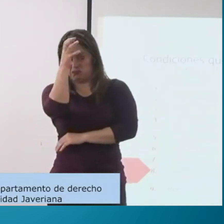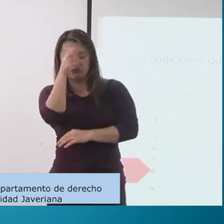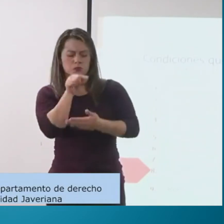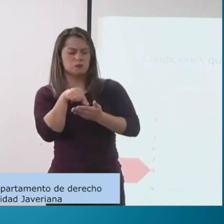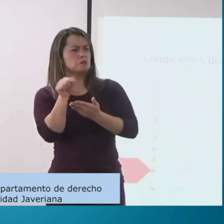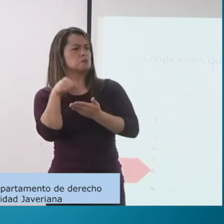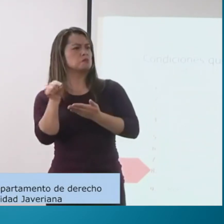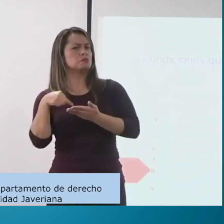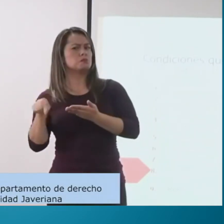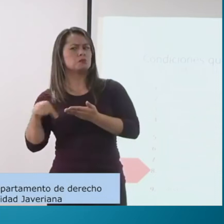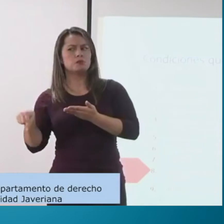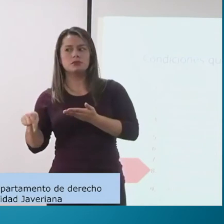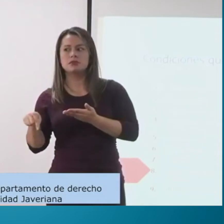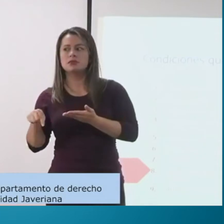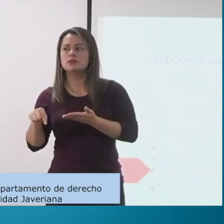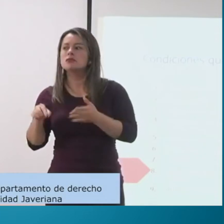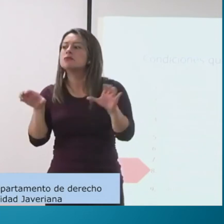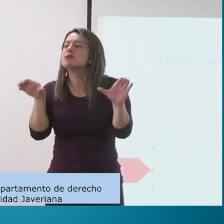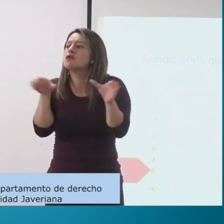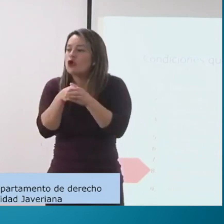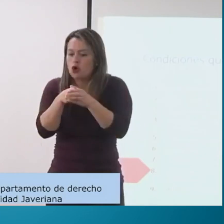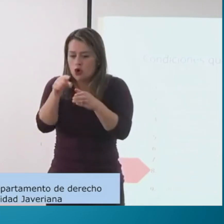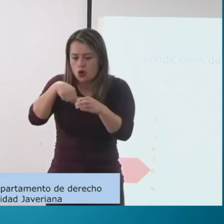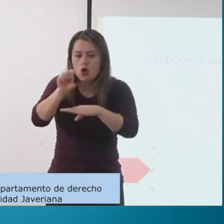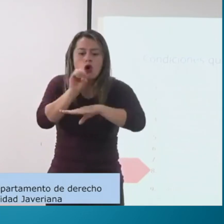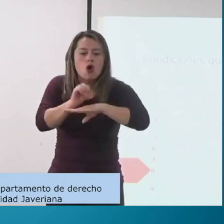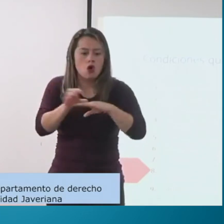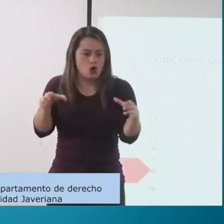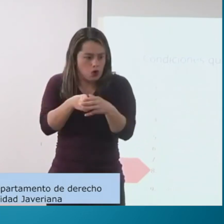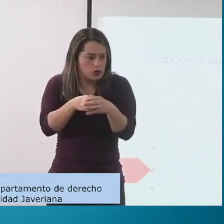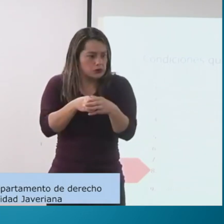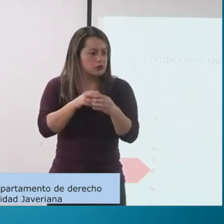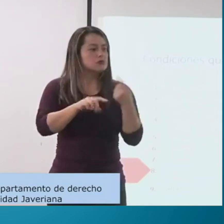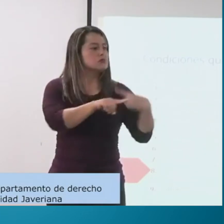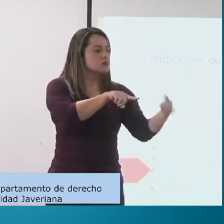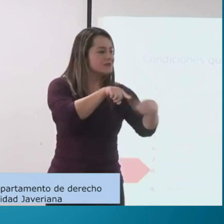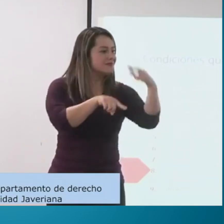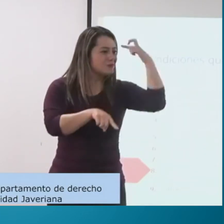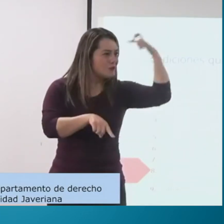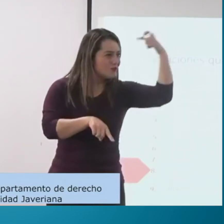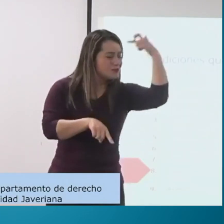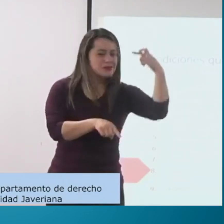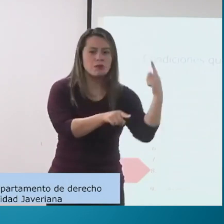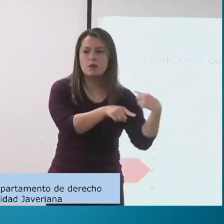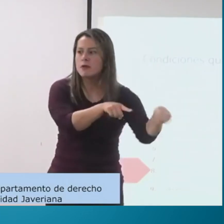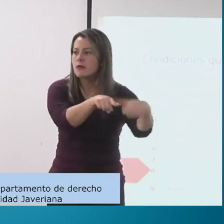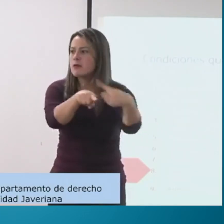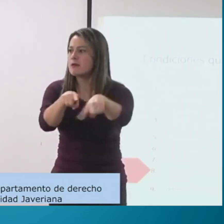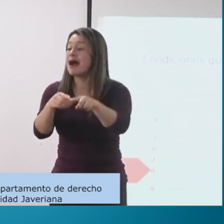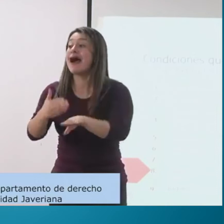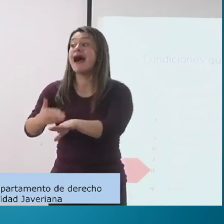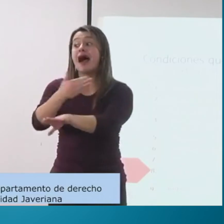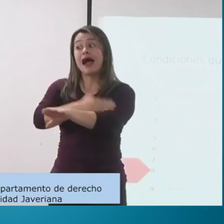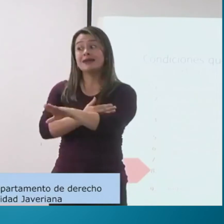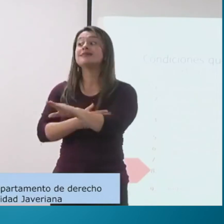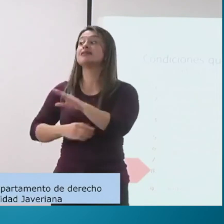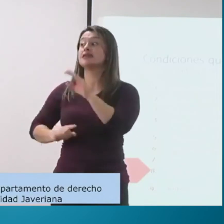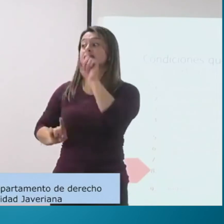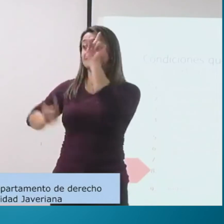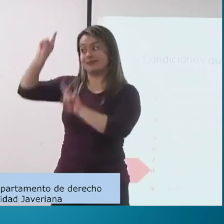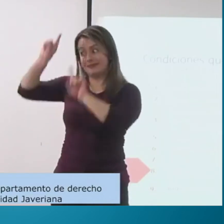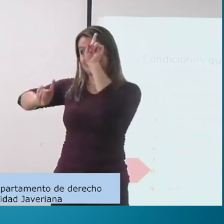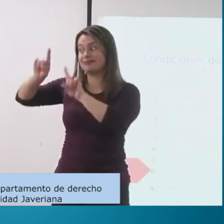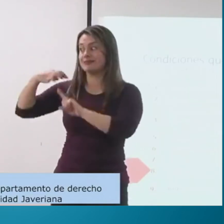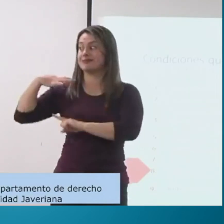de calificación, somos organismos interdisciplinarios de la seguridad social, elegidos por un concurso público de